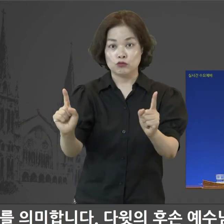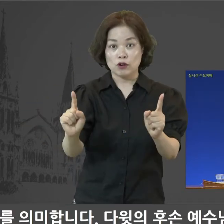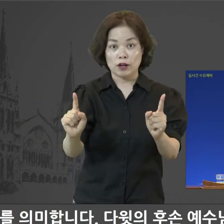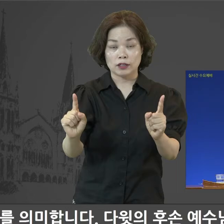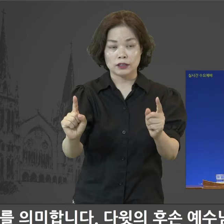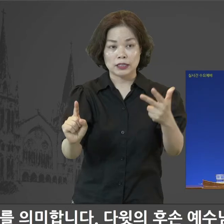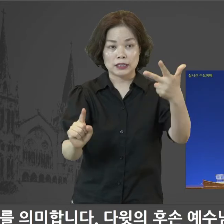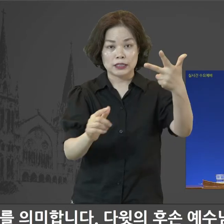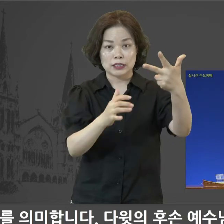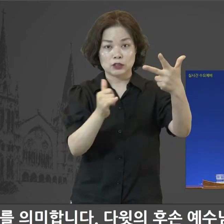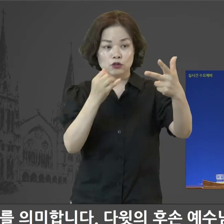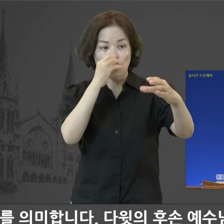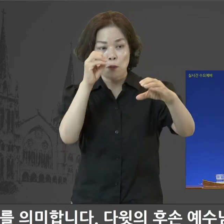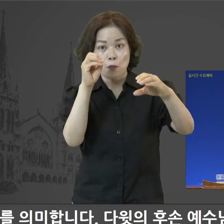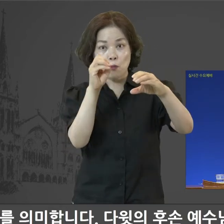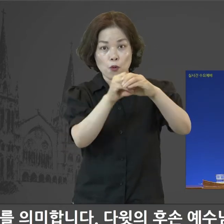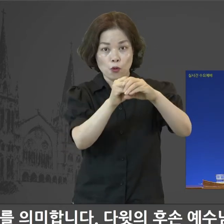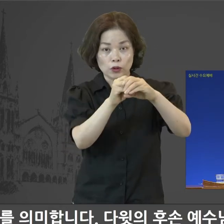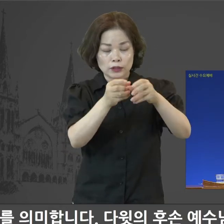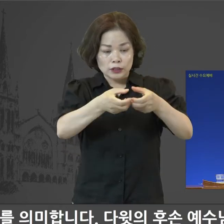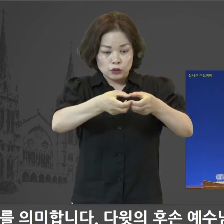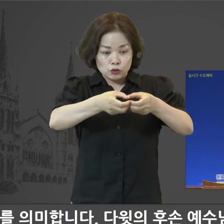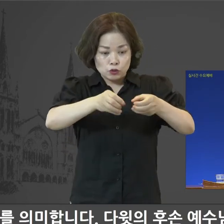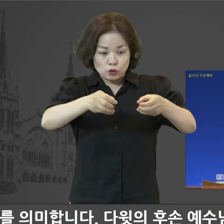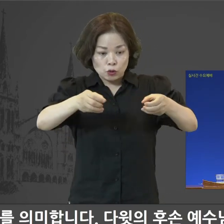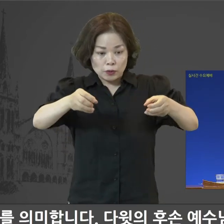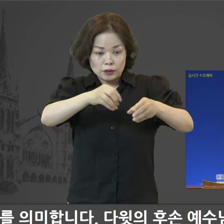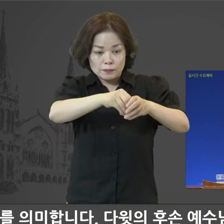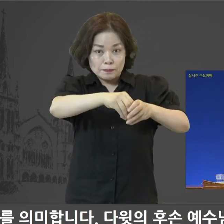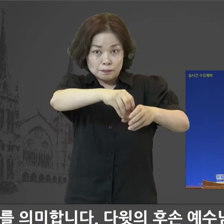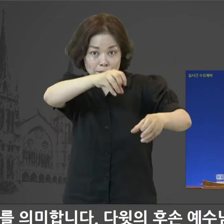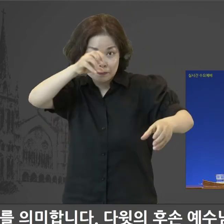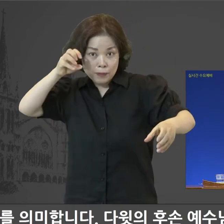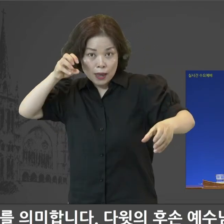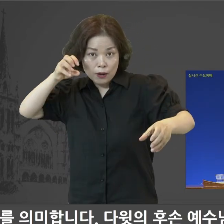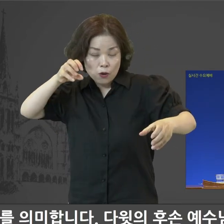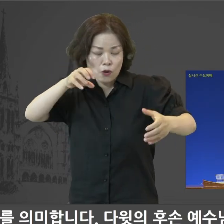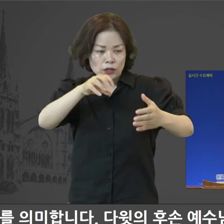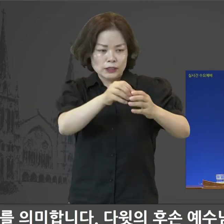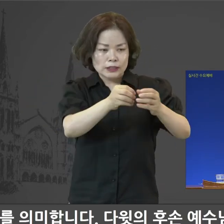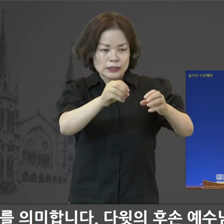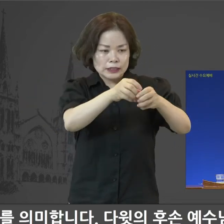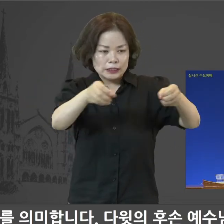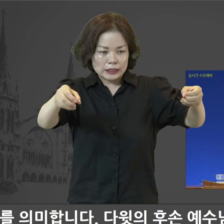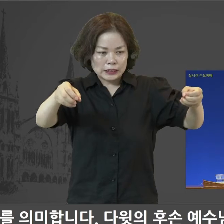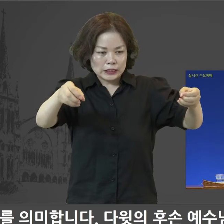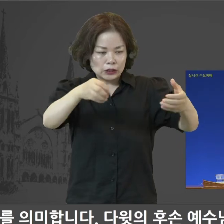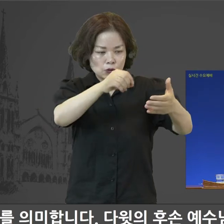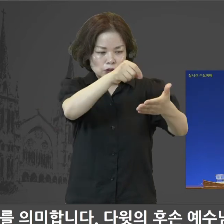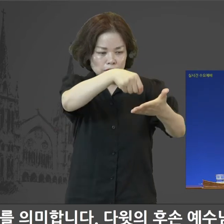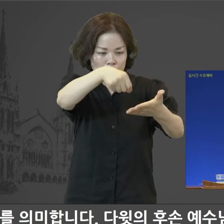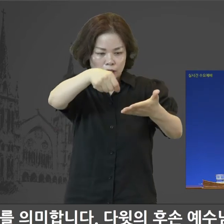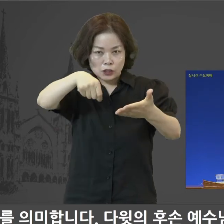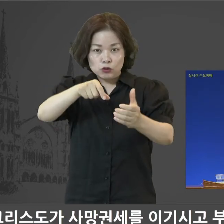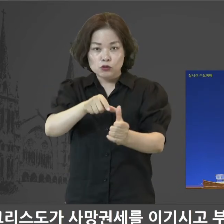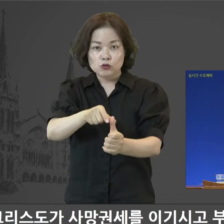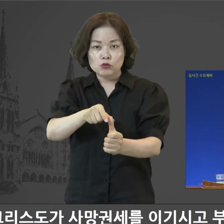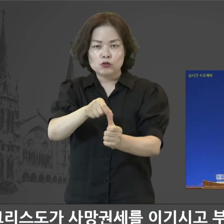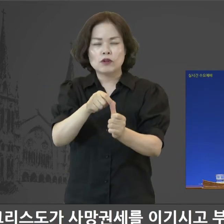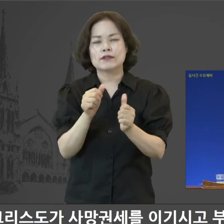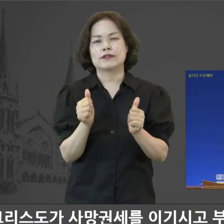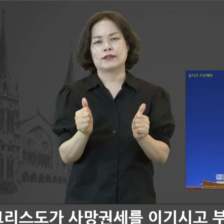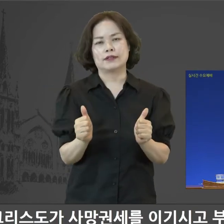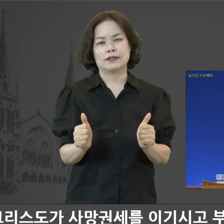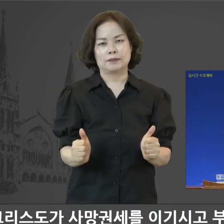그 7인으로 봉해진 두루마리의 인을 떼고 거기에 기록되어 있는 모든 구원과